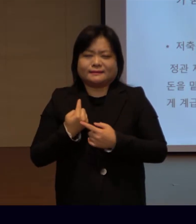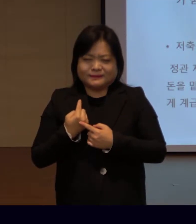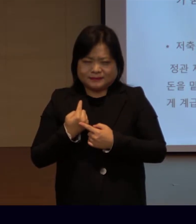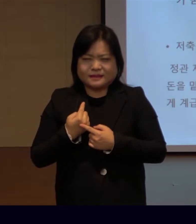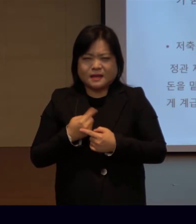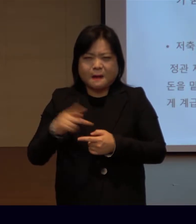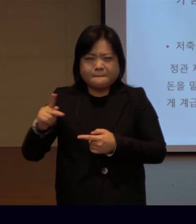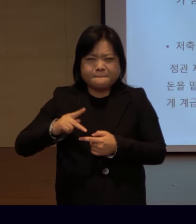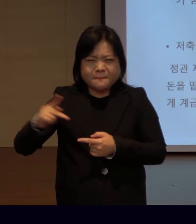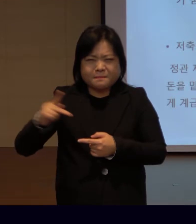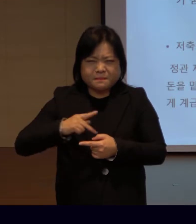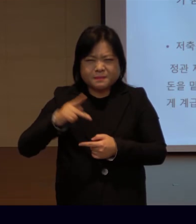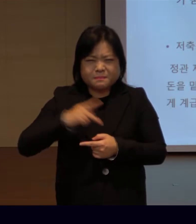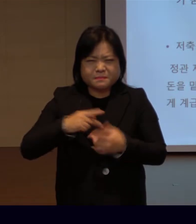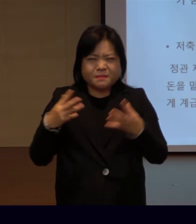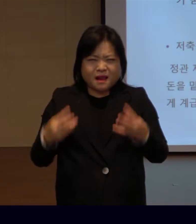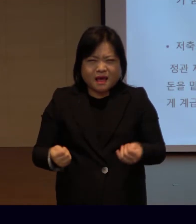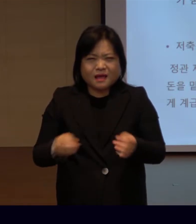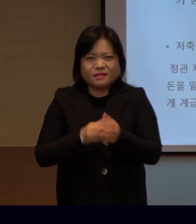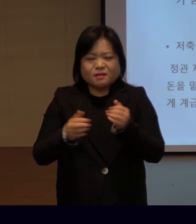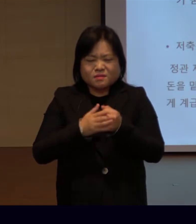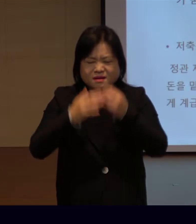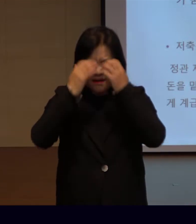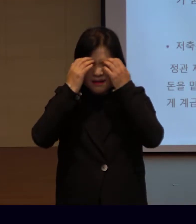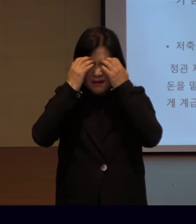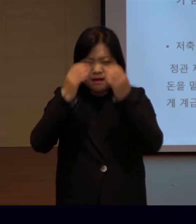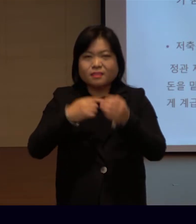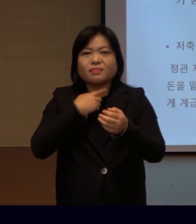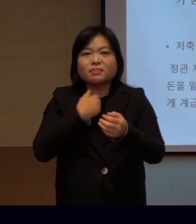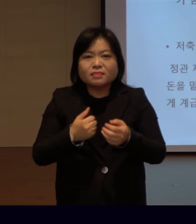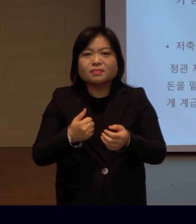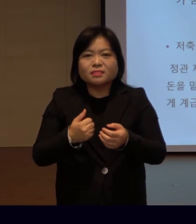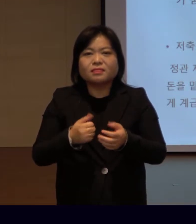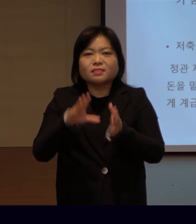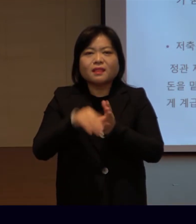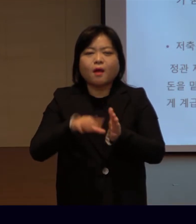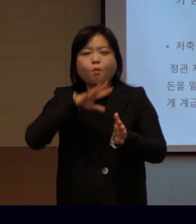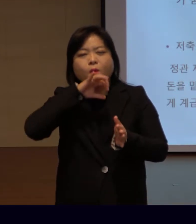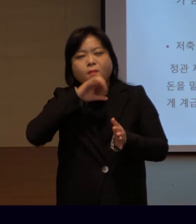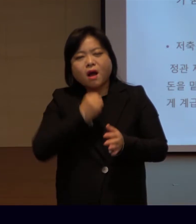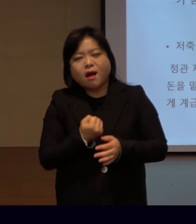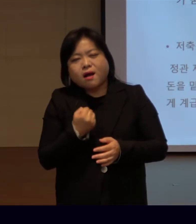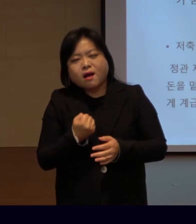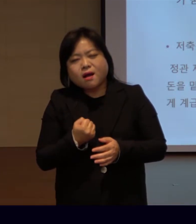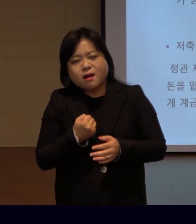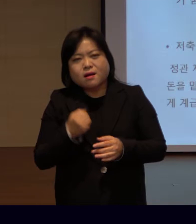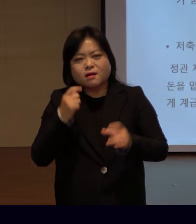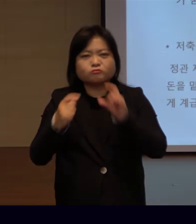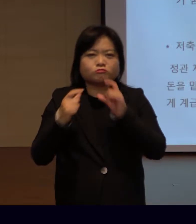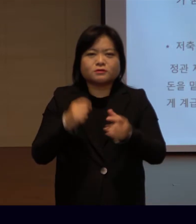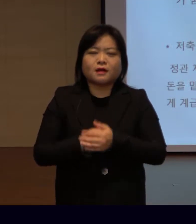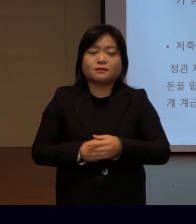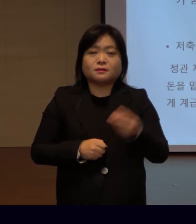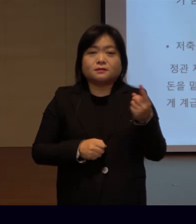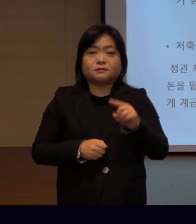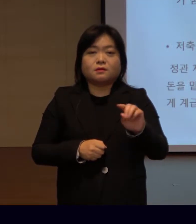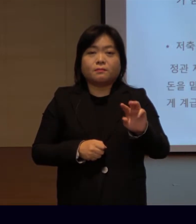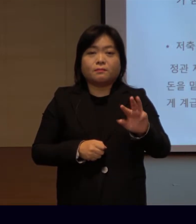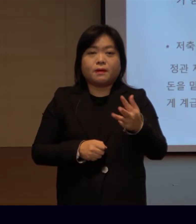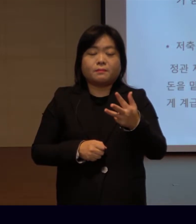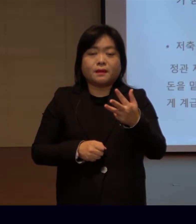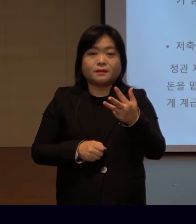빚에 떠들리면서 할 때 그런 가졌던 원망의 목소리가 아닐까 이렇게 생각합니다. 흥미로운 것은 1818년에